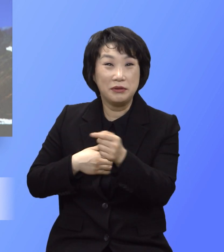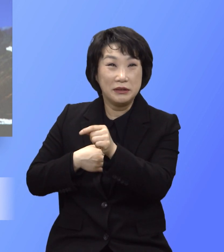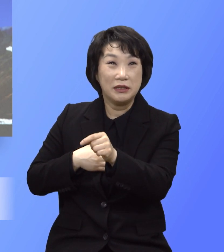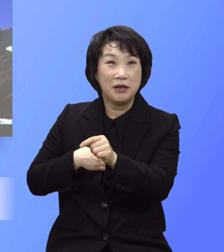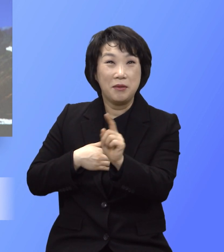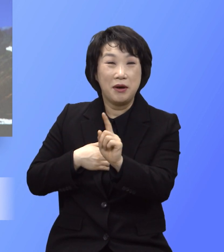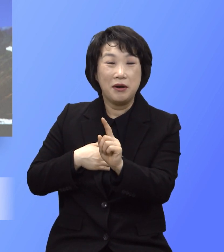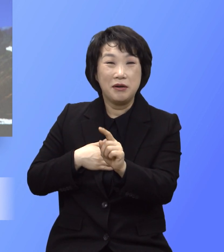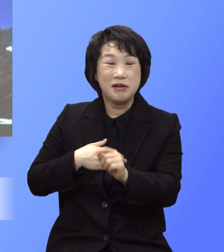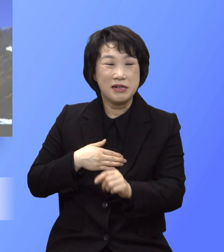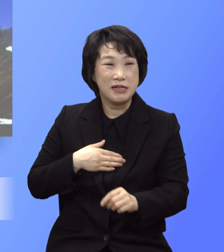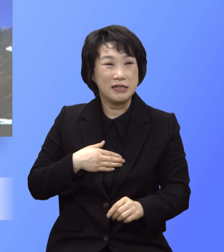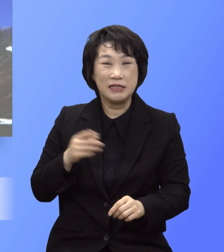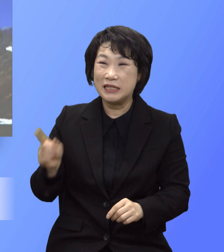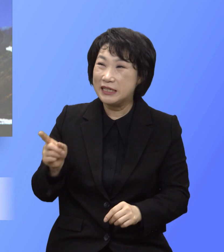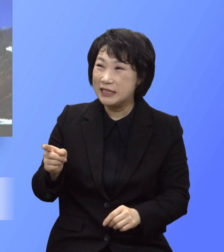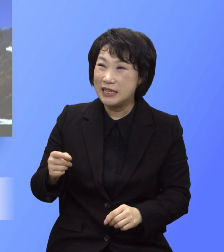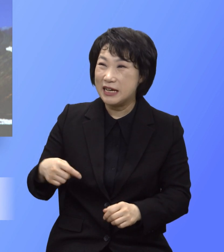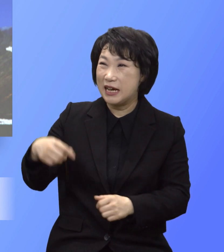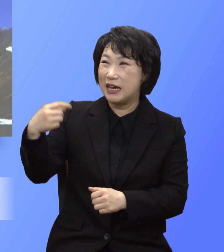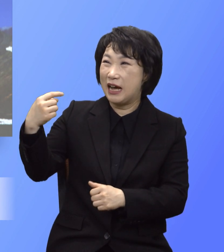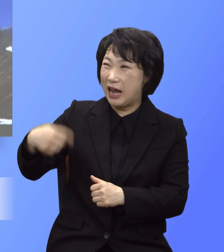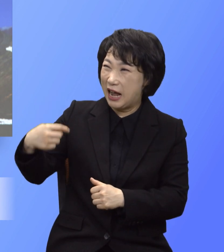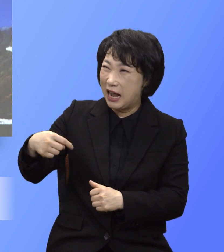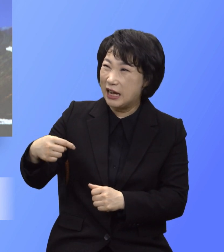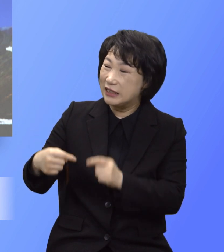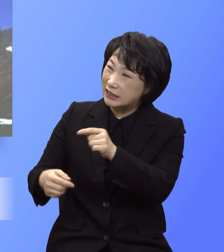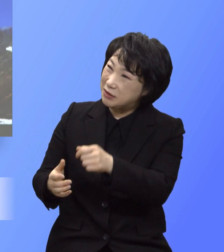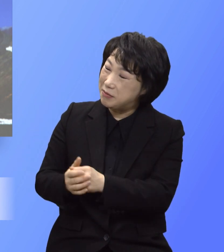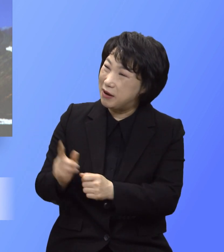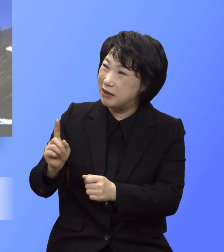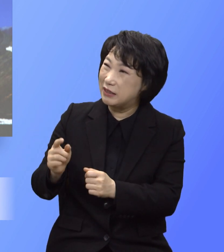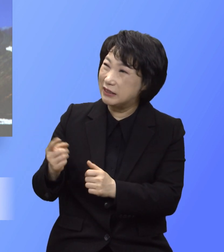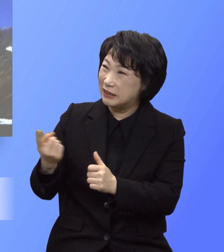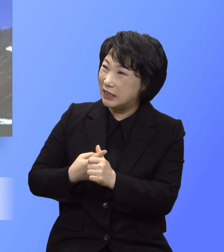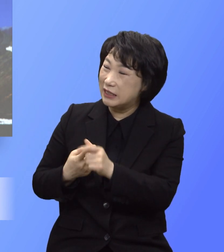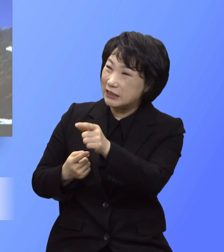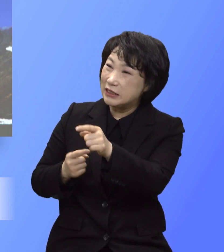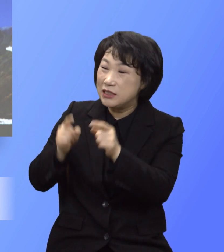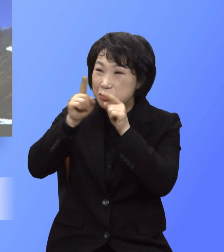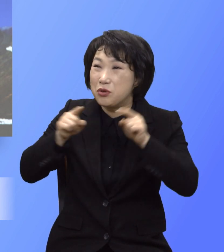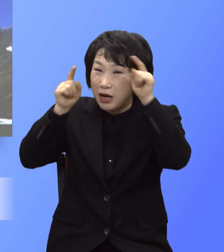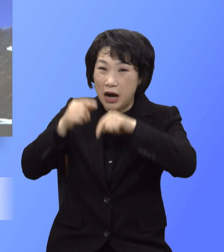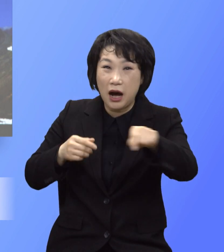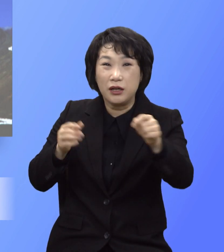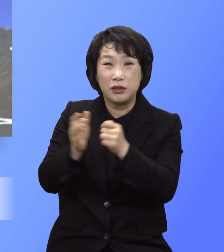짓이요? 하는 당신 예수 안 믿으면 지옥 가니까 예수 믿고 천국 가자고.